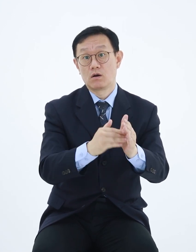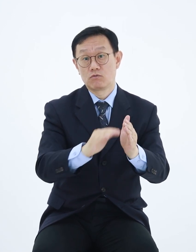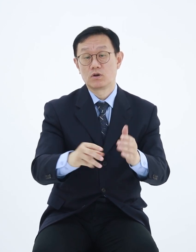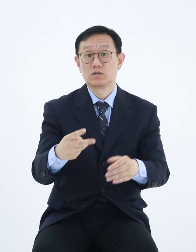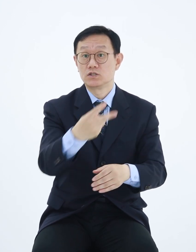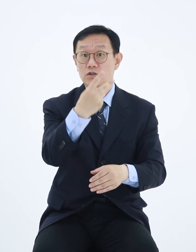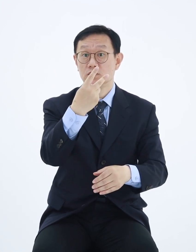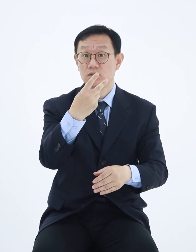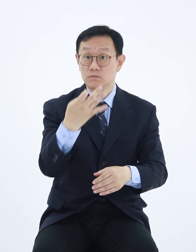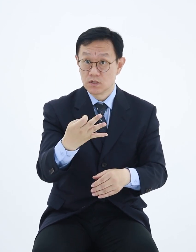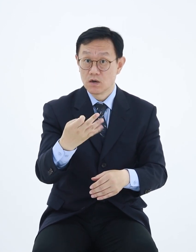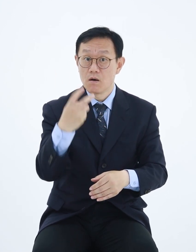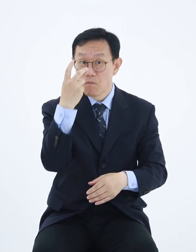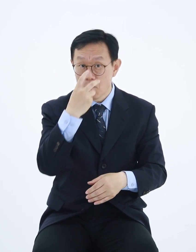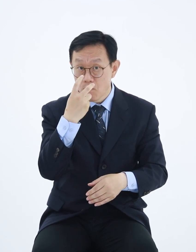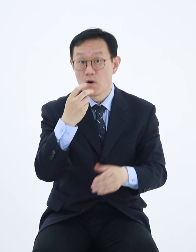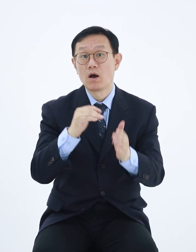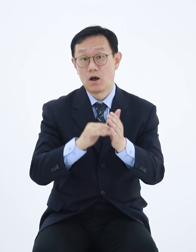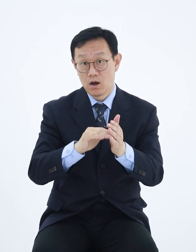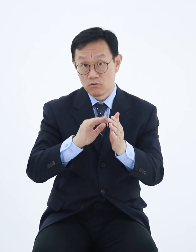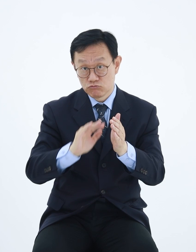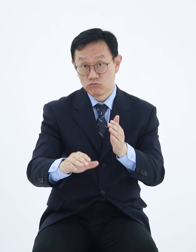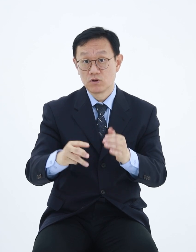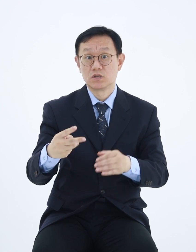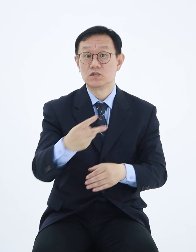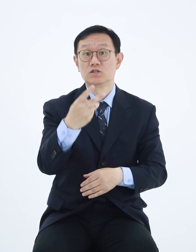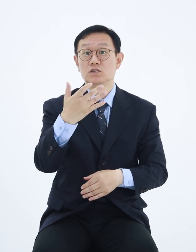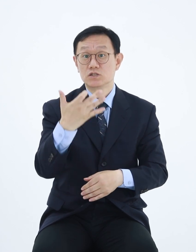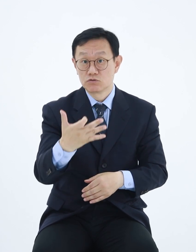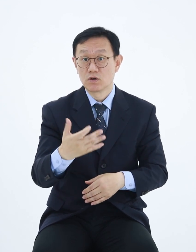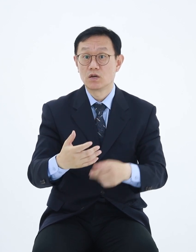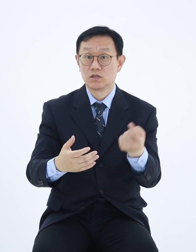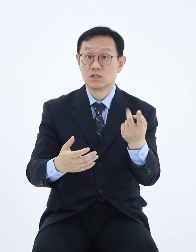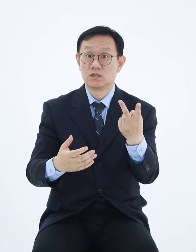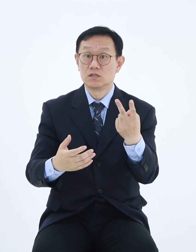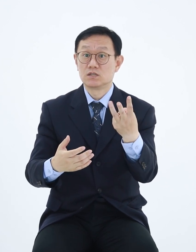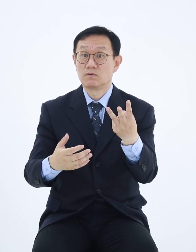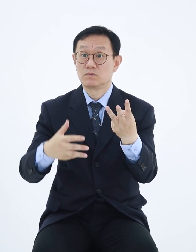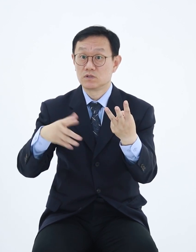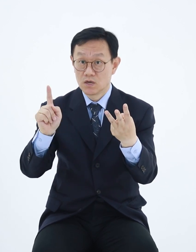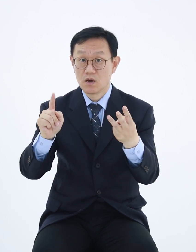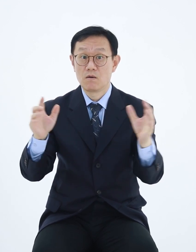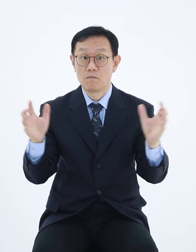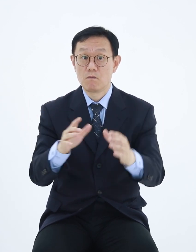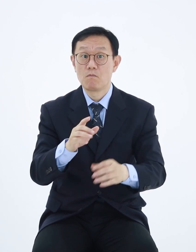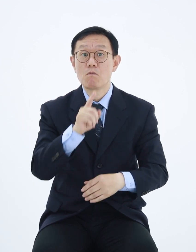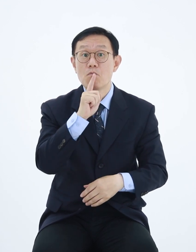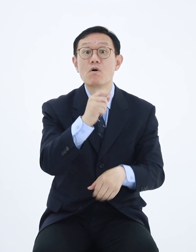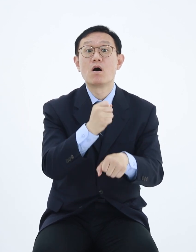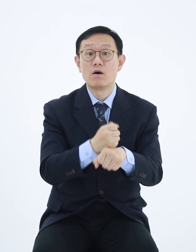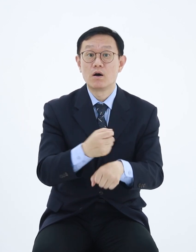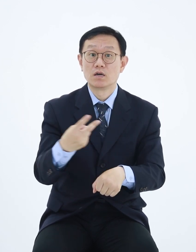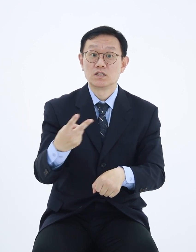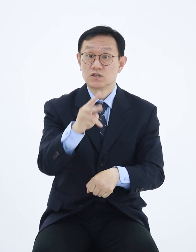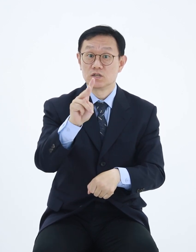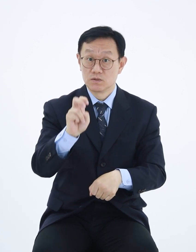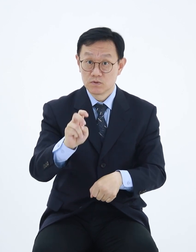진행되었습니다. 이후 2019년에 제2, 3차 병합 국가 보고서를 제출했으며 2022년에 심의가